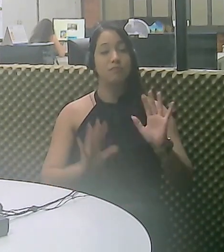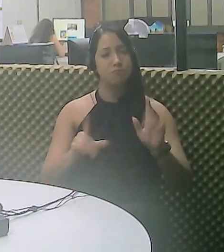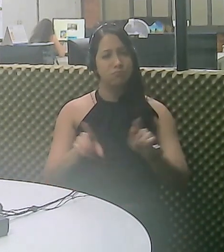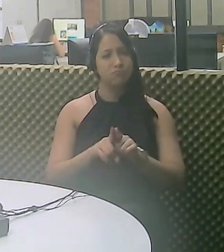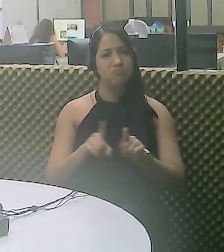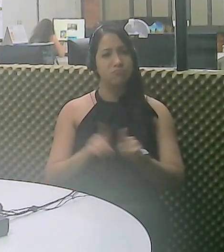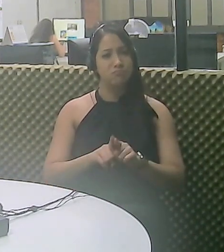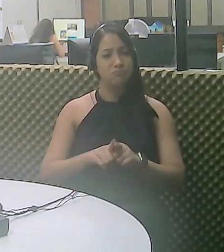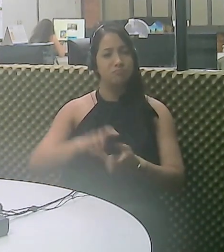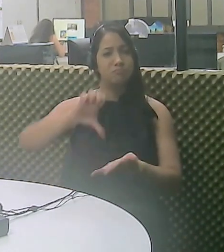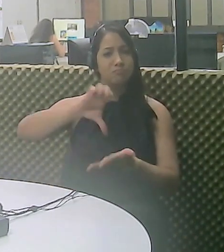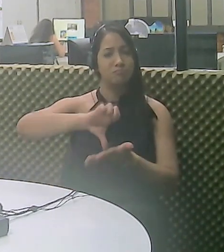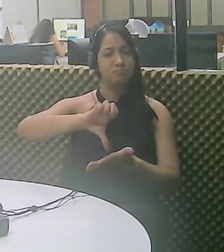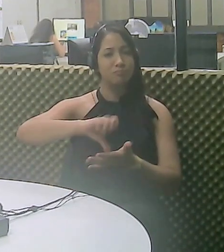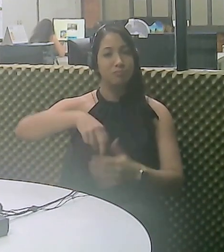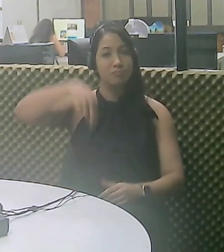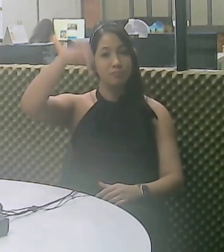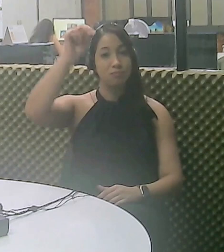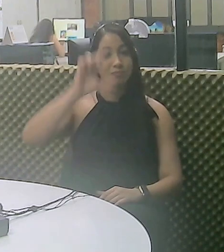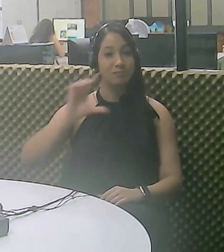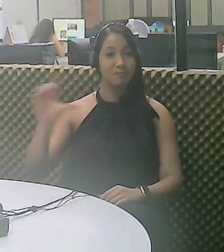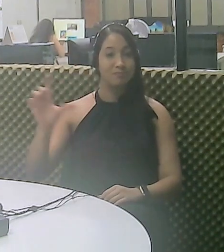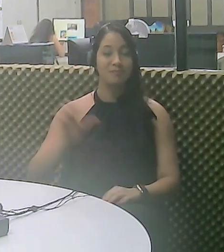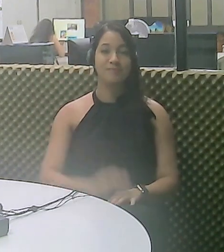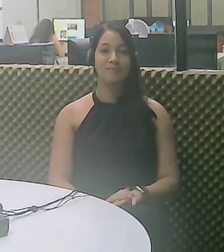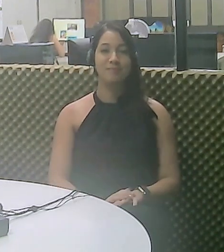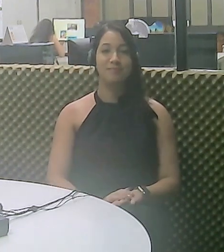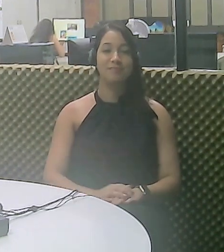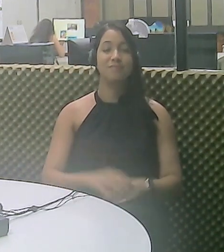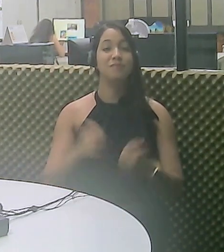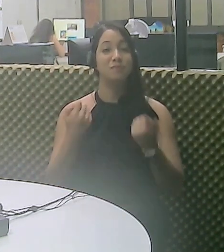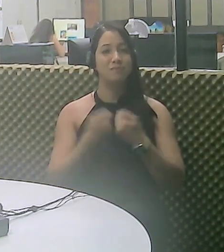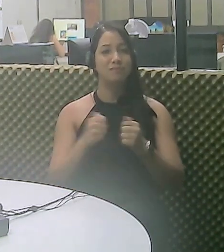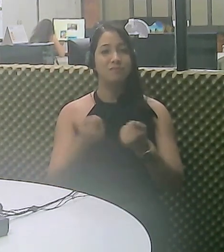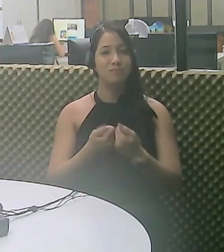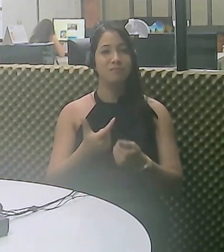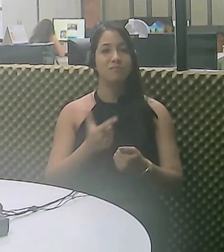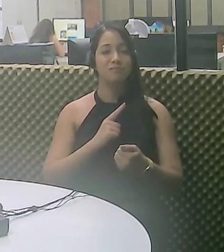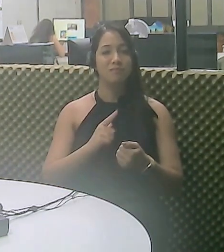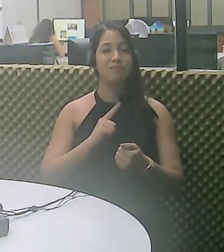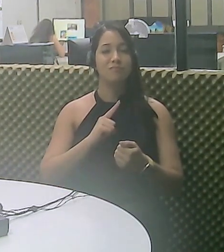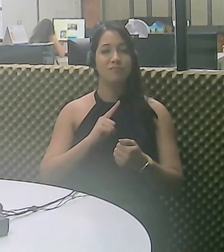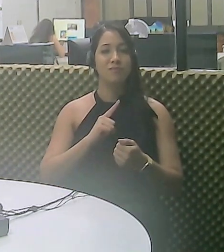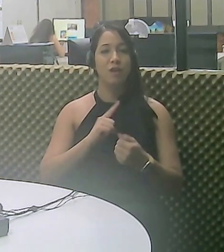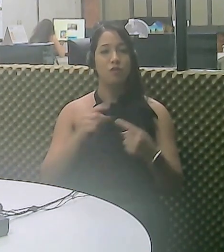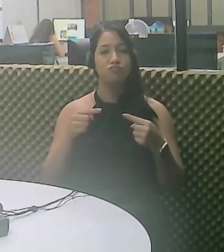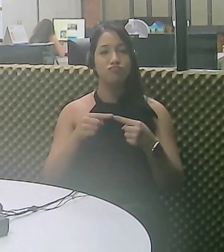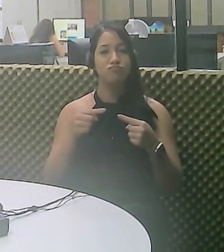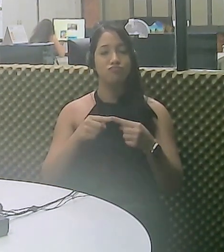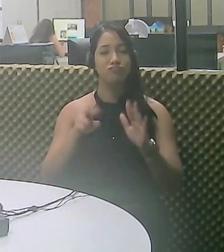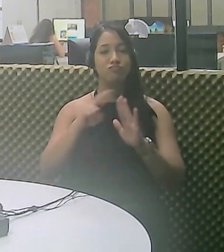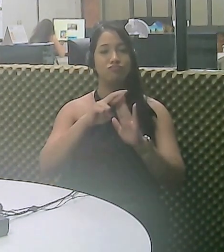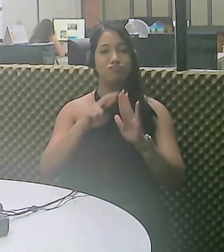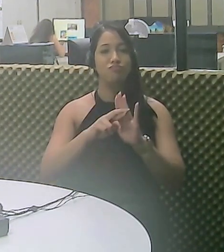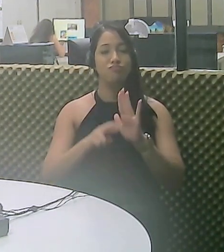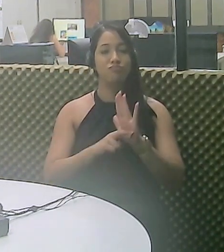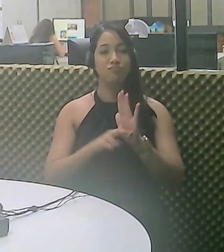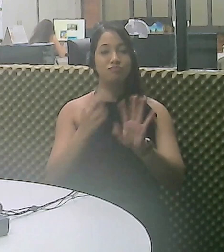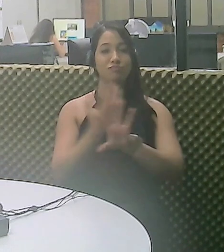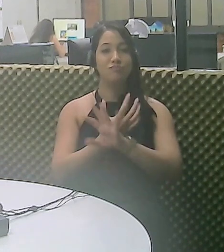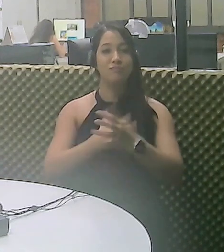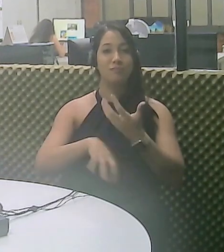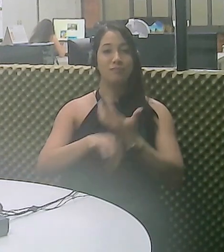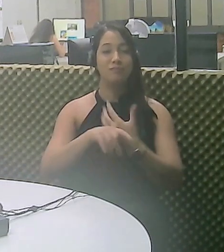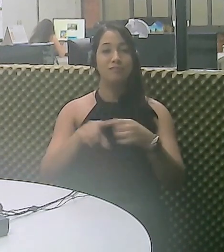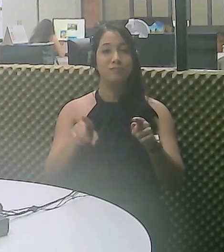nos setores central, norte e leste. Os veículos possuem catalisadores em conformidade com as regulamentações ambientais